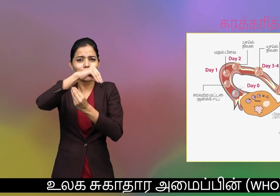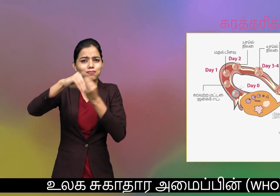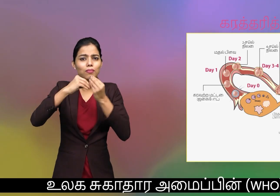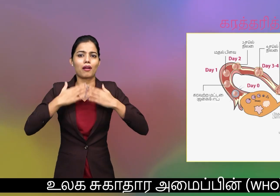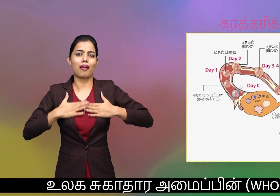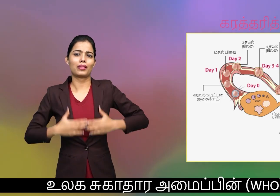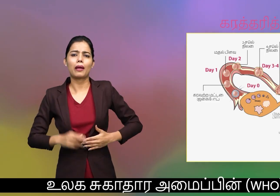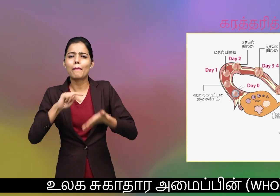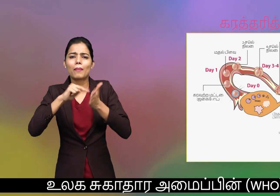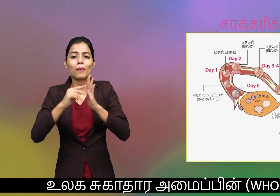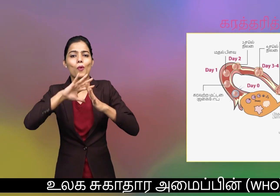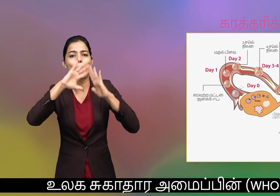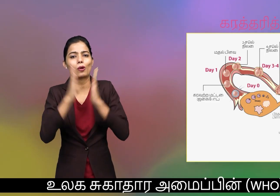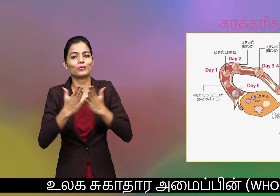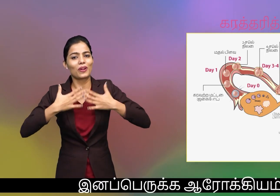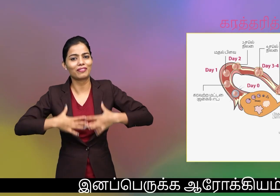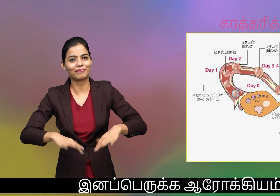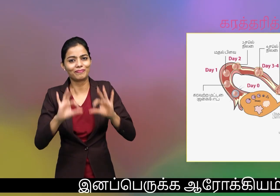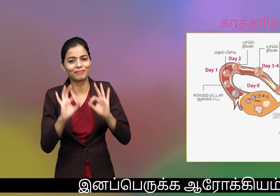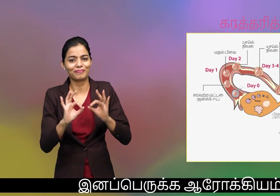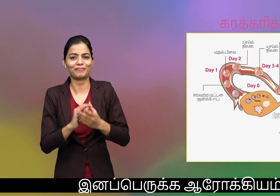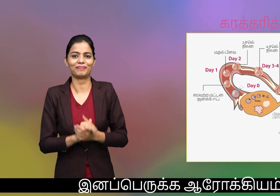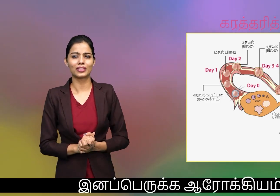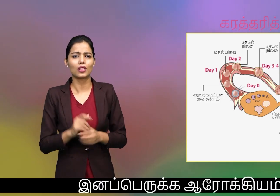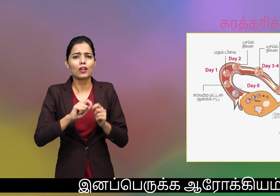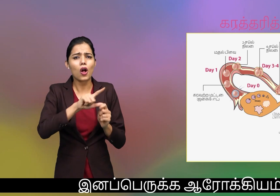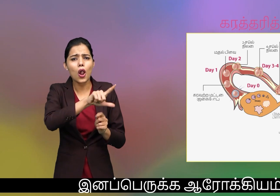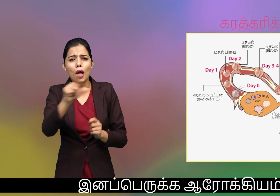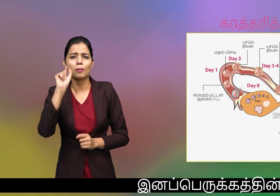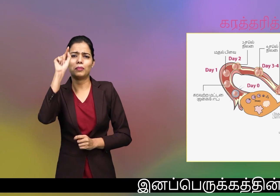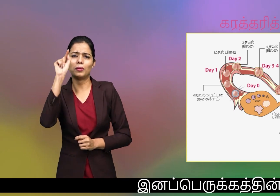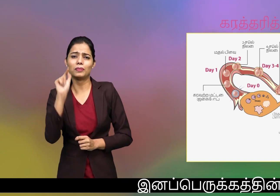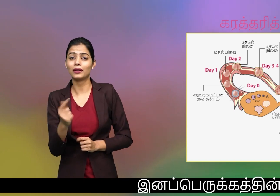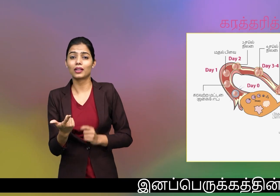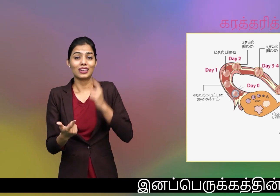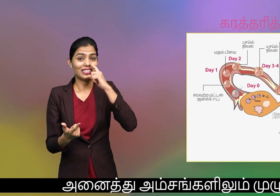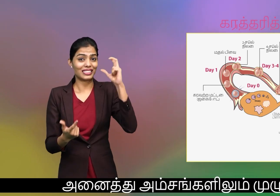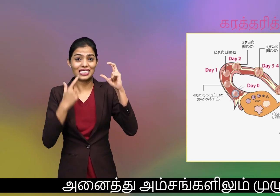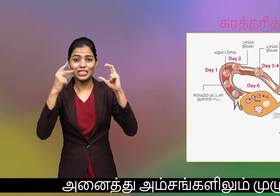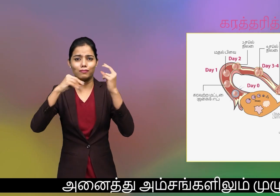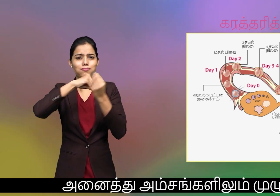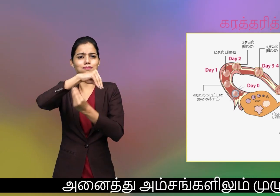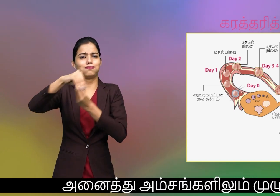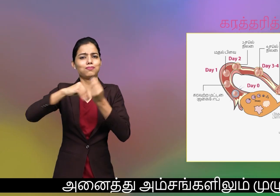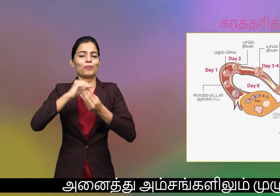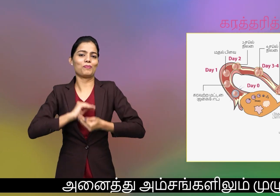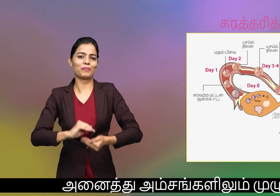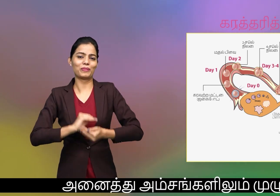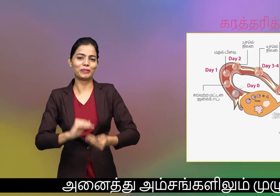WHO கூற்றின்படி இனப்பெருக்க ஆரோக்கியம் என்பது இனப்பெருக்கத்தின் அனைத்து அம்சங்களிலும் முழுமையான